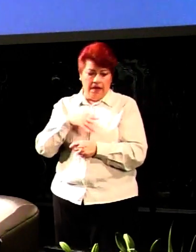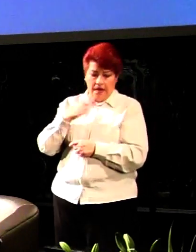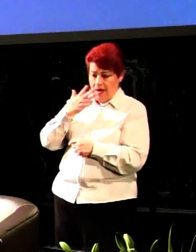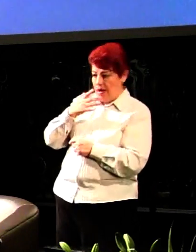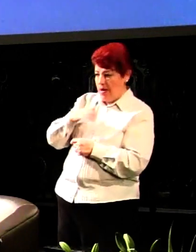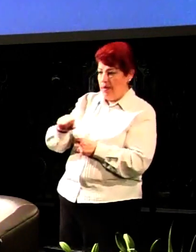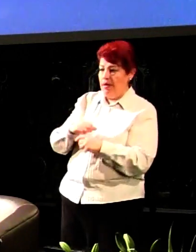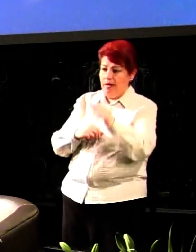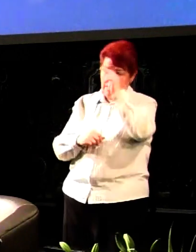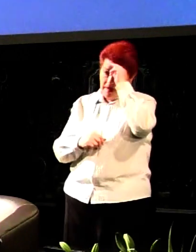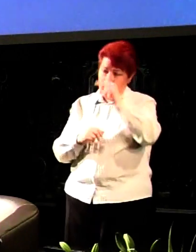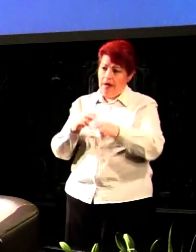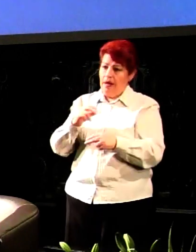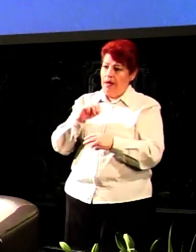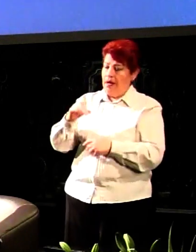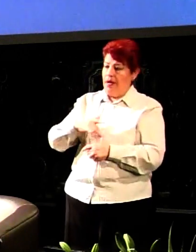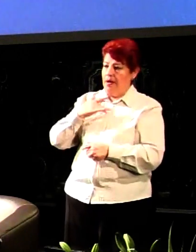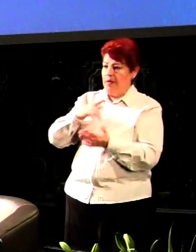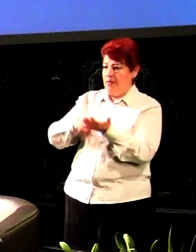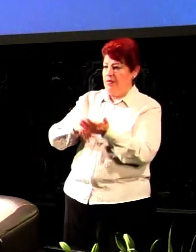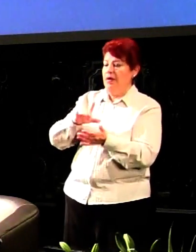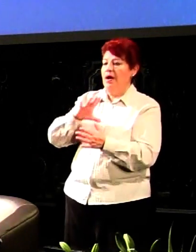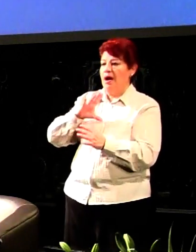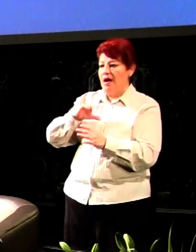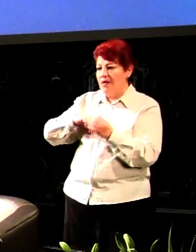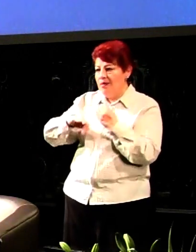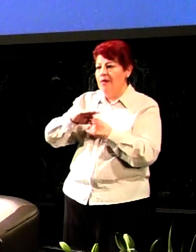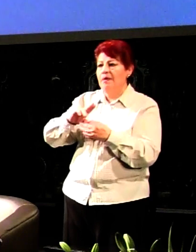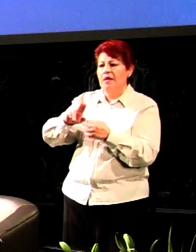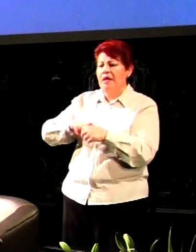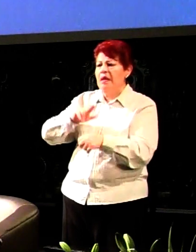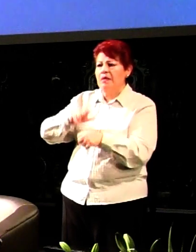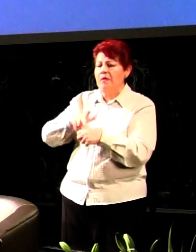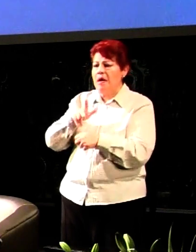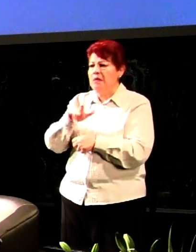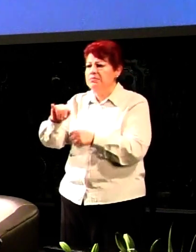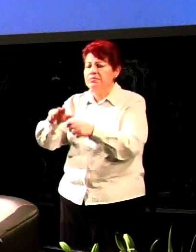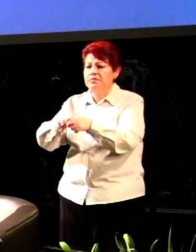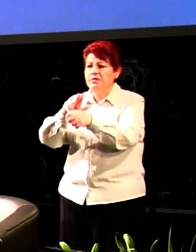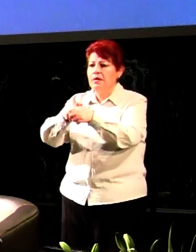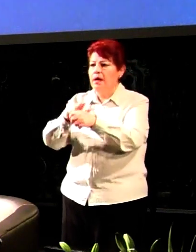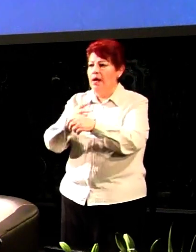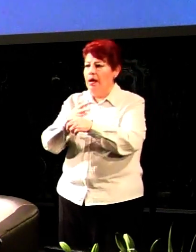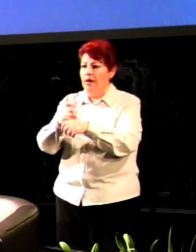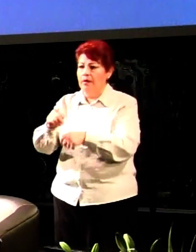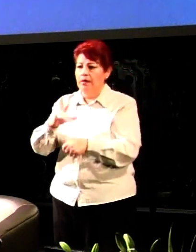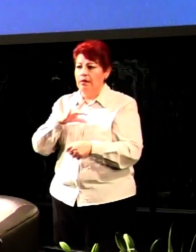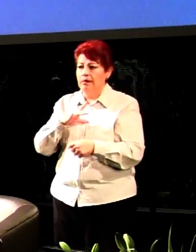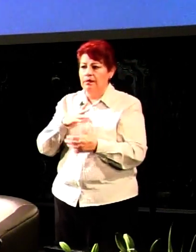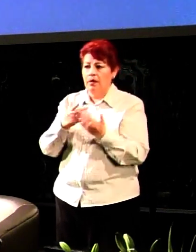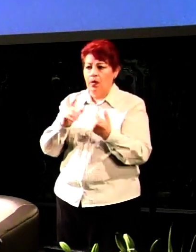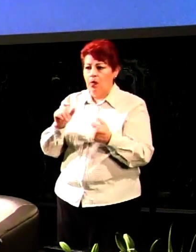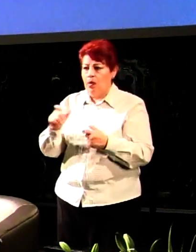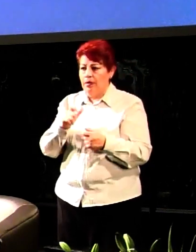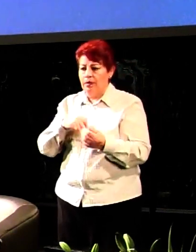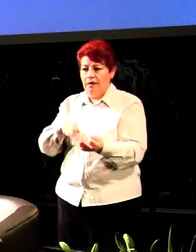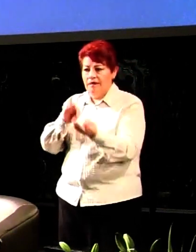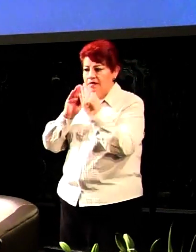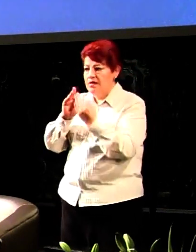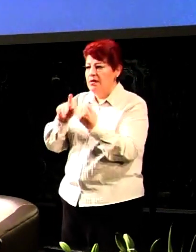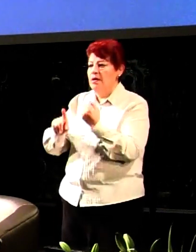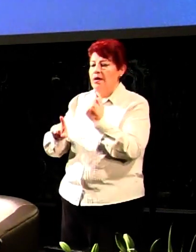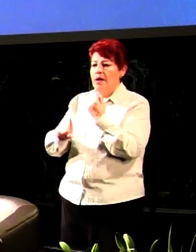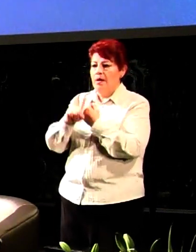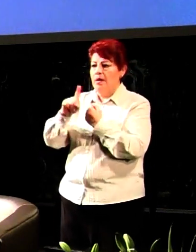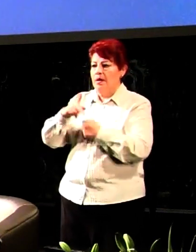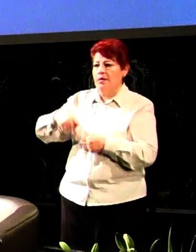habilidades de la inteligencia emocional de alguna forma se daban en forma más natural. Actualmente, cuando nos enfrentamos a una